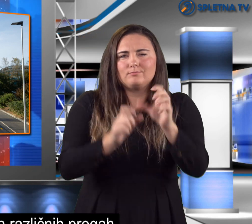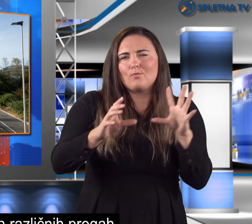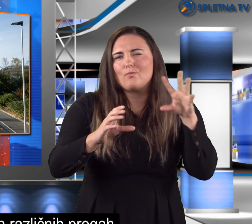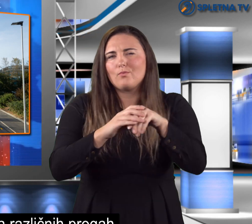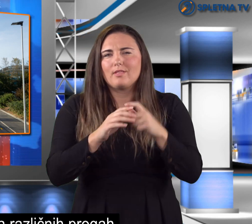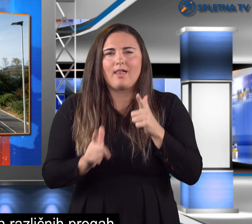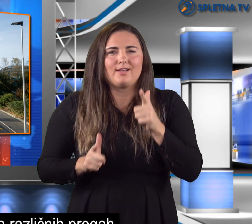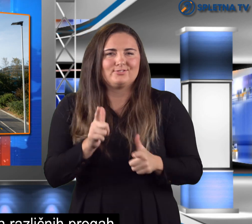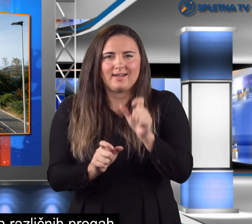progah.